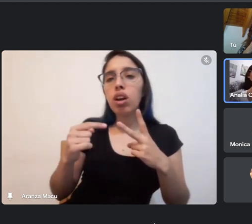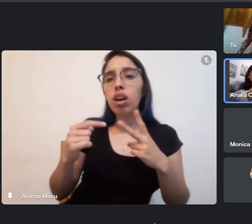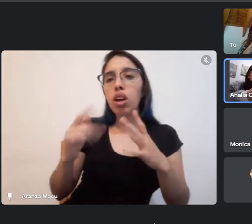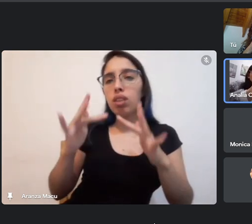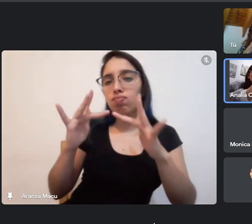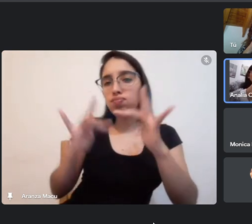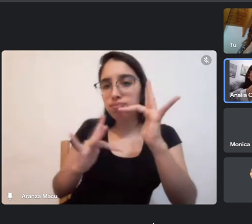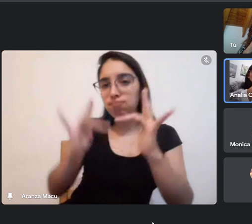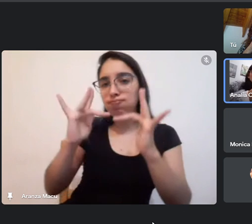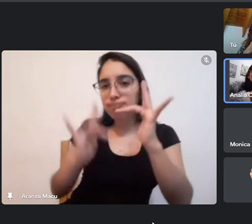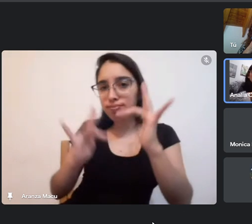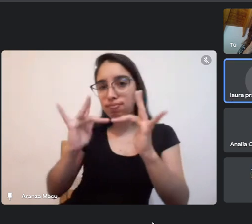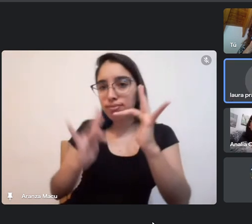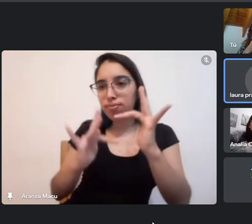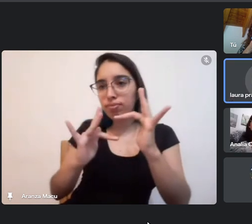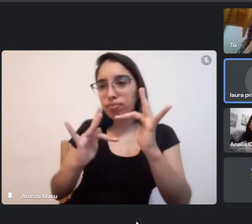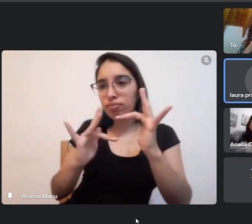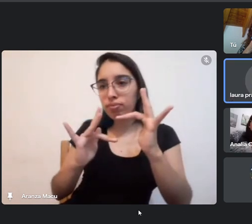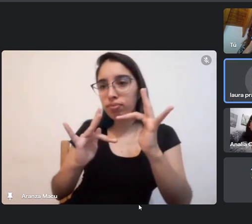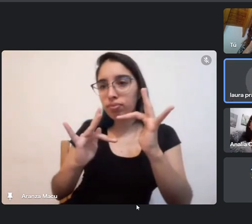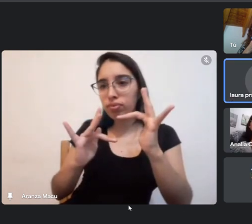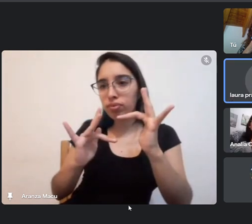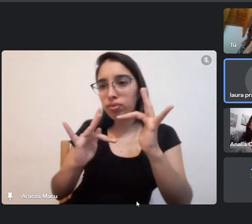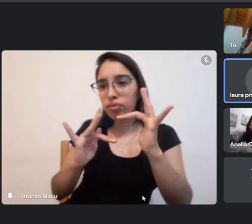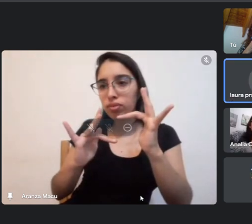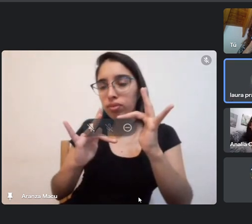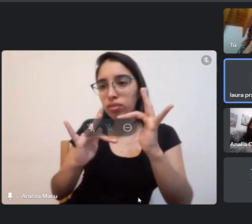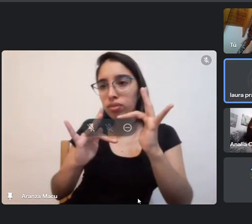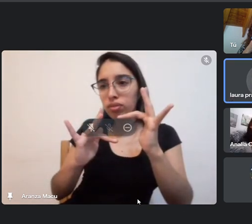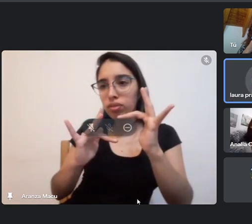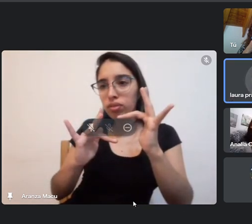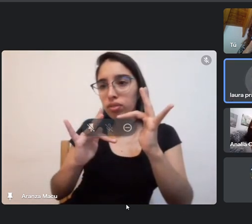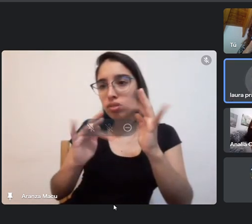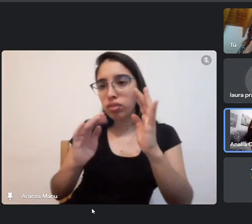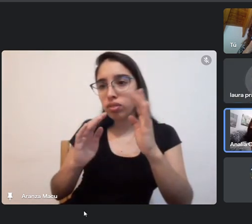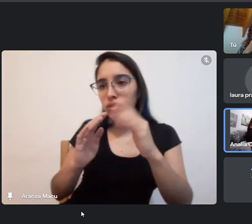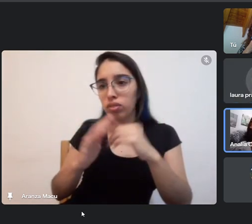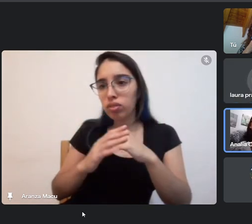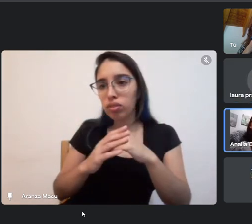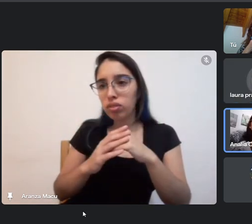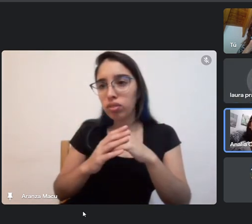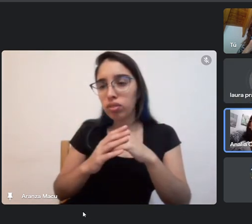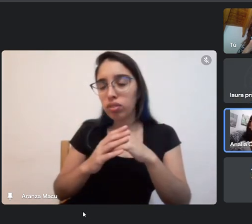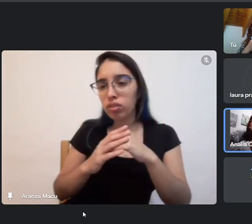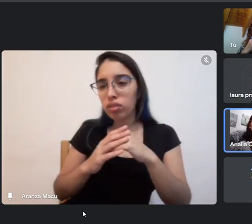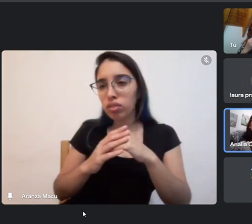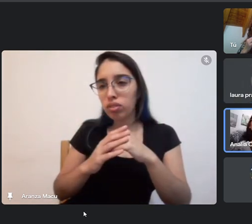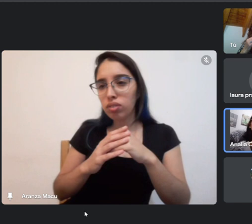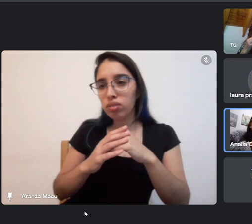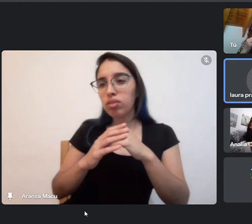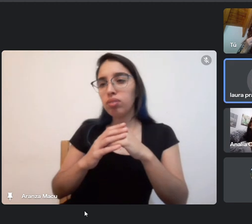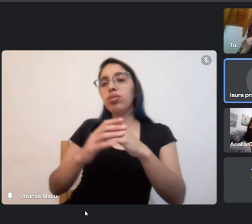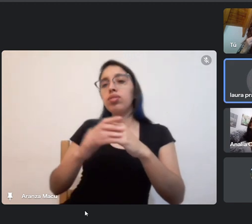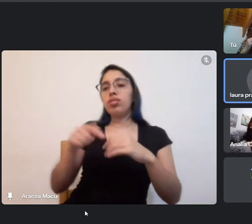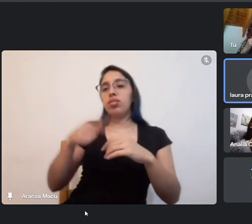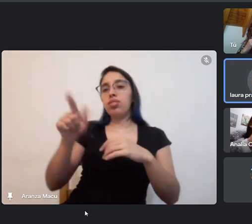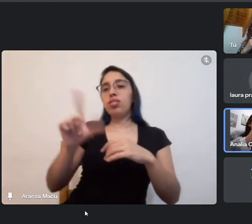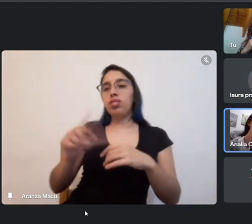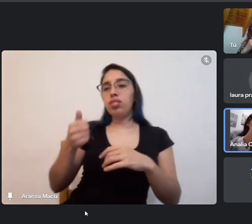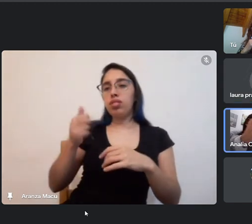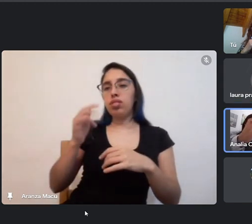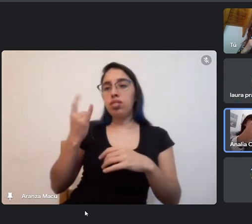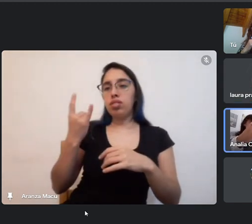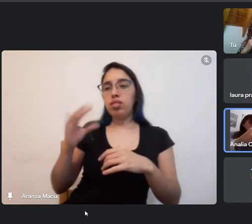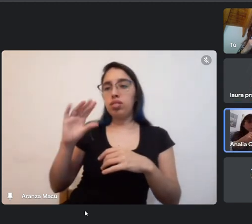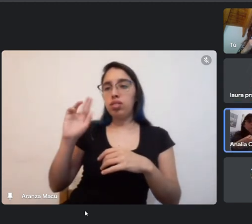Laura. Reseteé todo, gracias Ani, y pude Ah, ya está, ingresar, ah, ya. pero fluctúa Bueno, mucho me escucho internet.